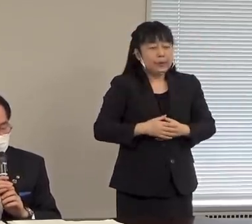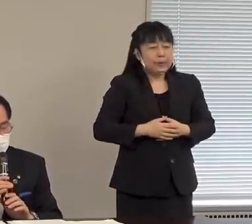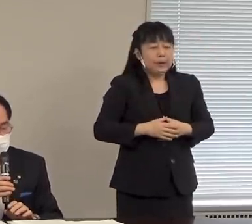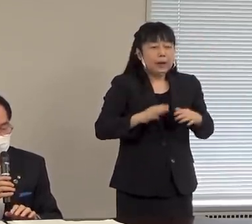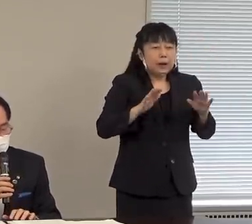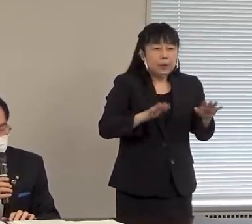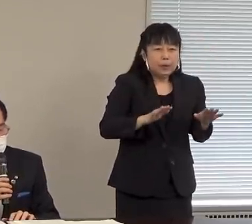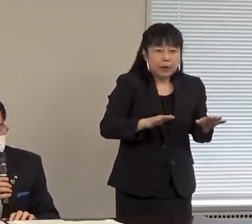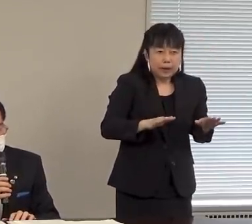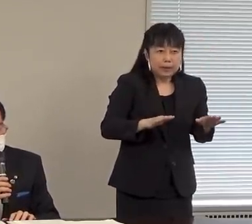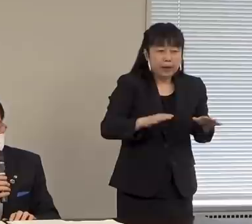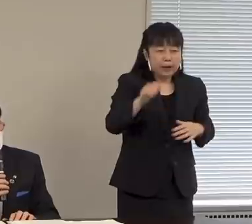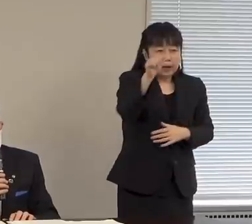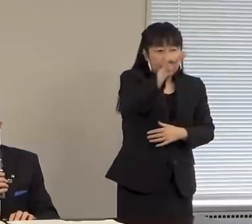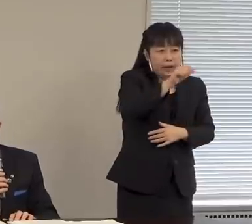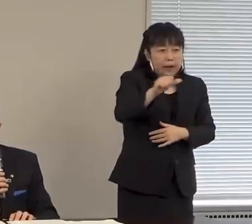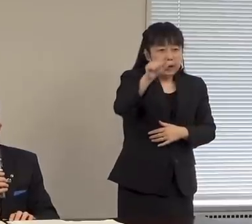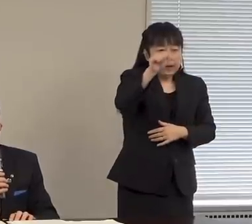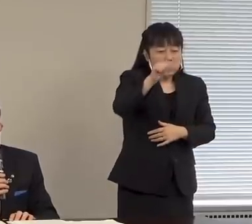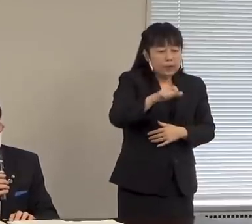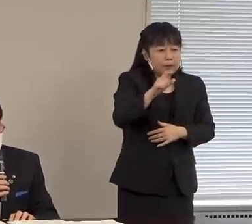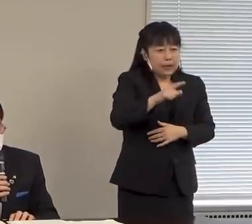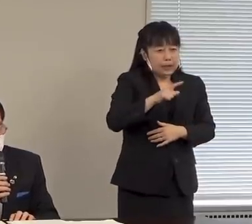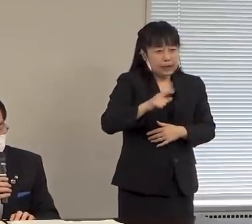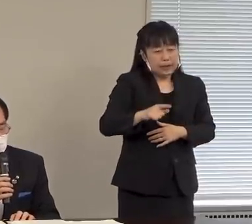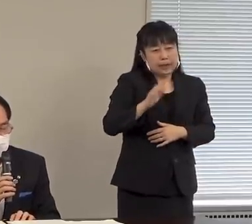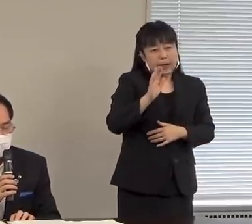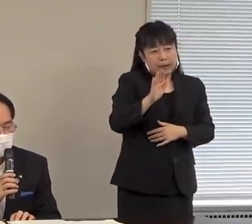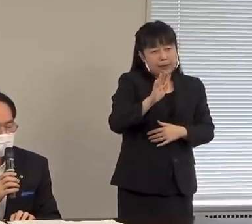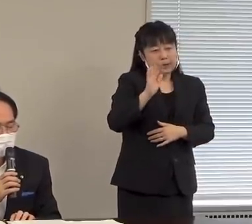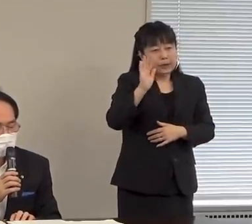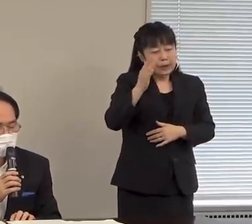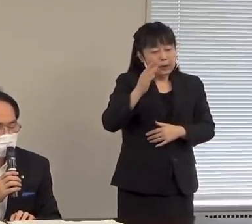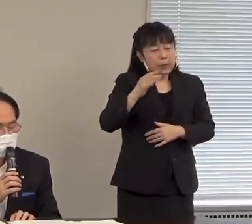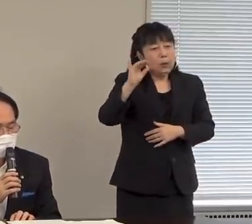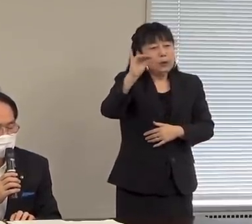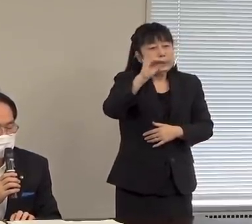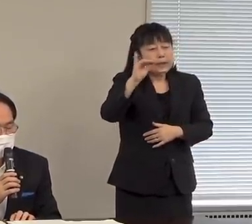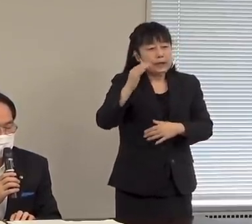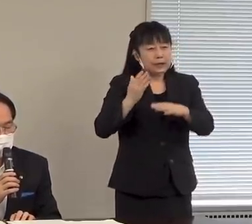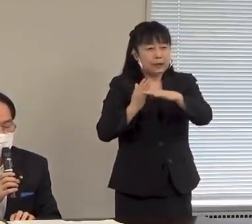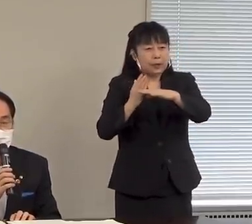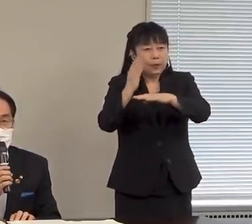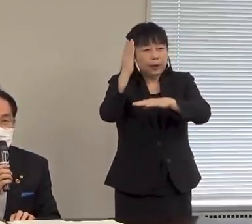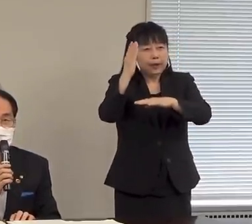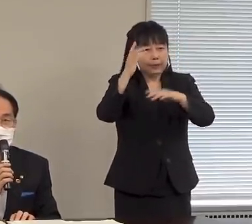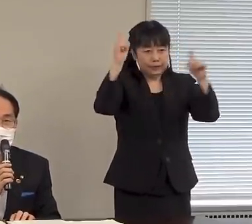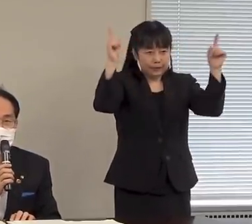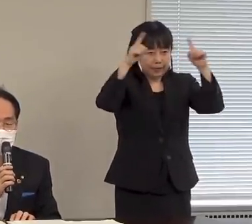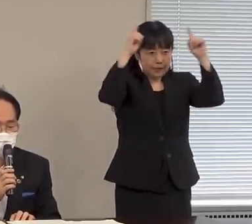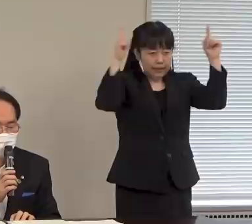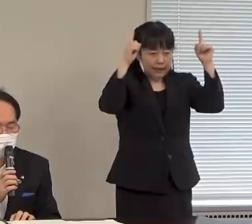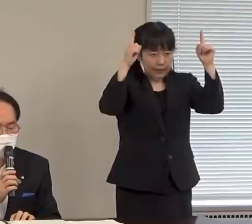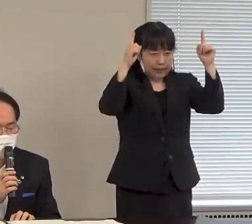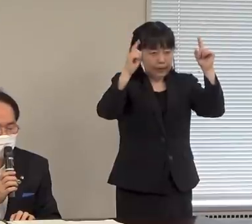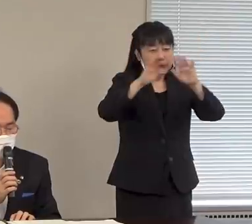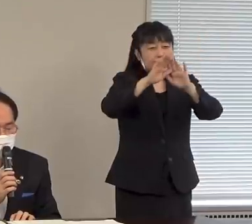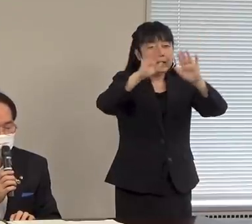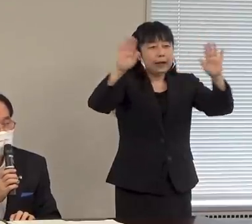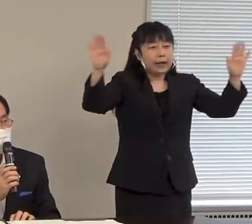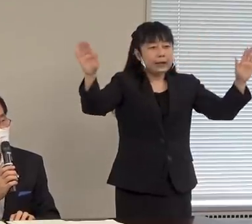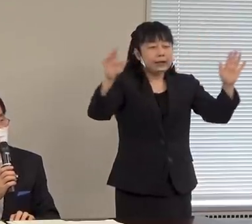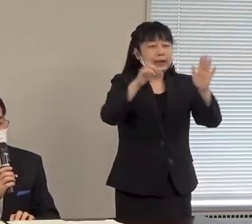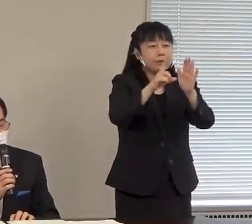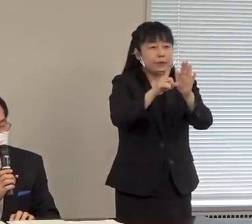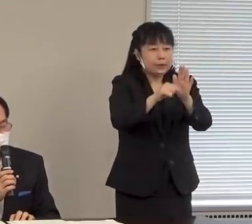ますけども、その中で参加者がやはり1000人を超えるようなイベントの開催を予定する場合には、県に事前に相談を